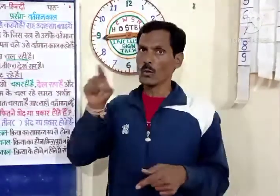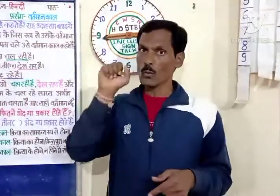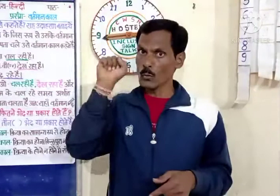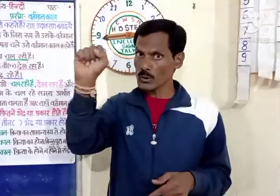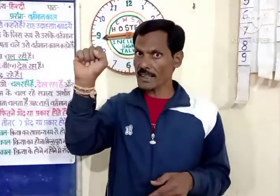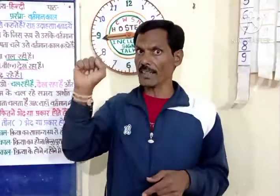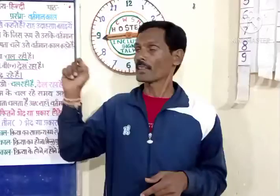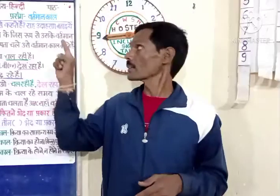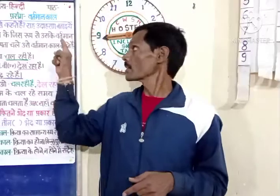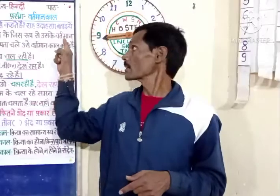उसके